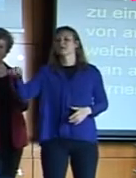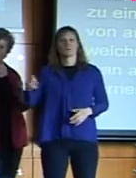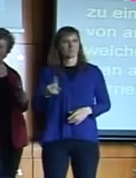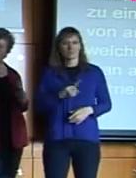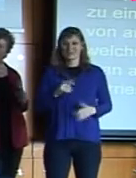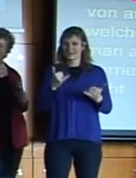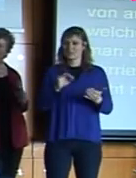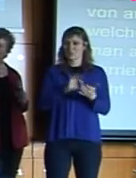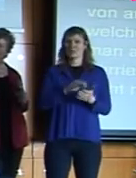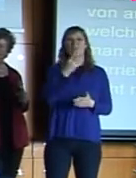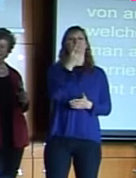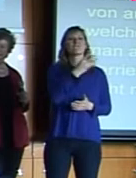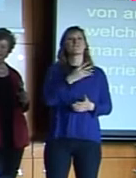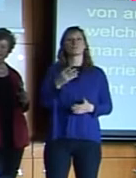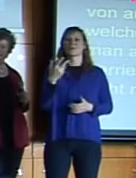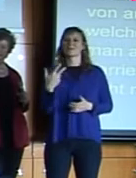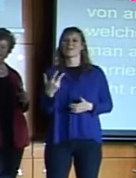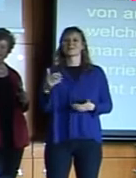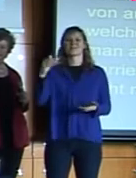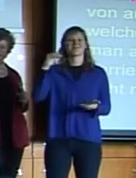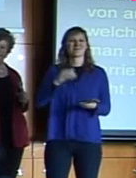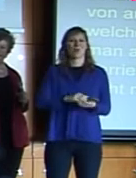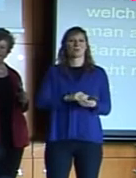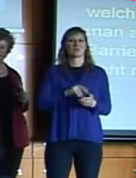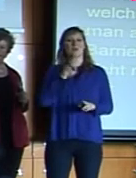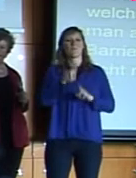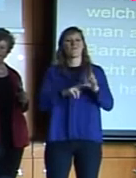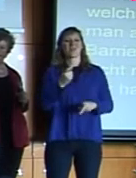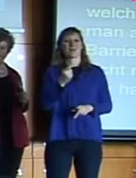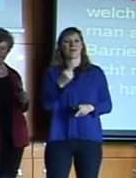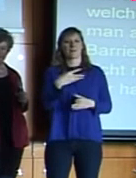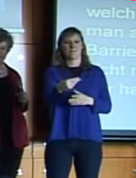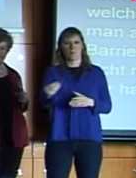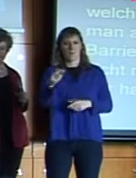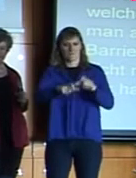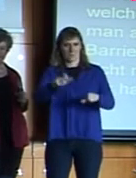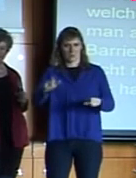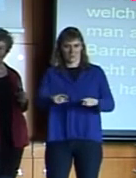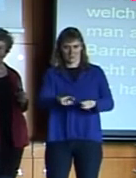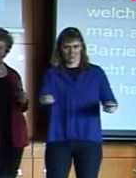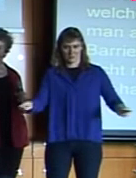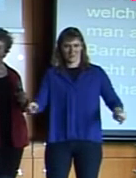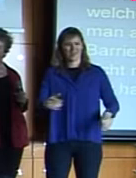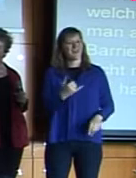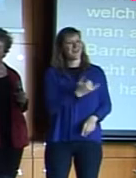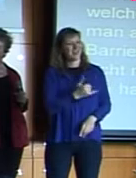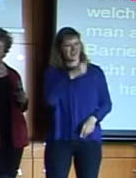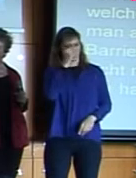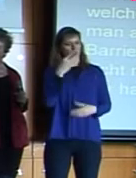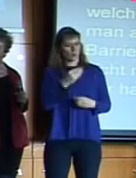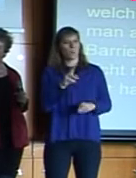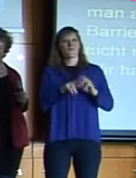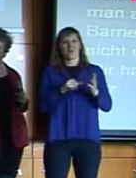haben derzeit 430.000 Pflegegeldbezieherinnen und Bezieher. Wenn nur jeder Mensch, der